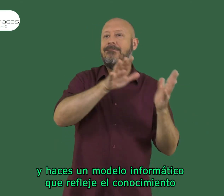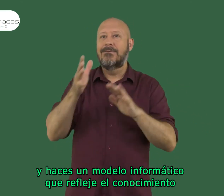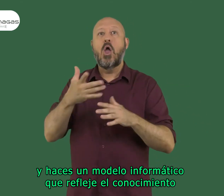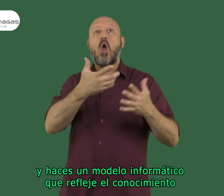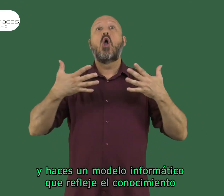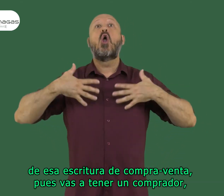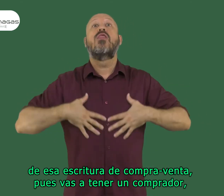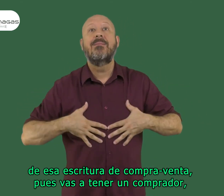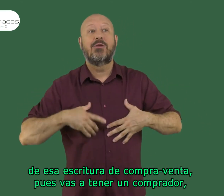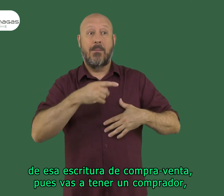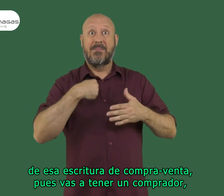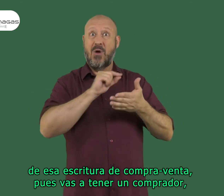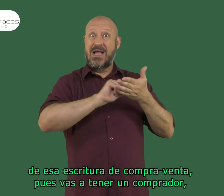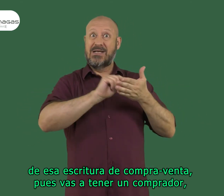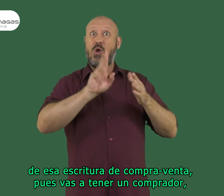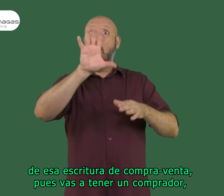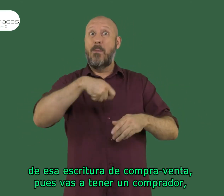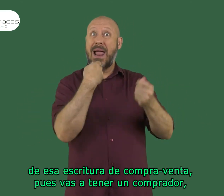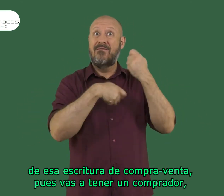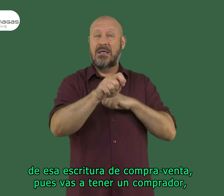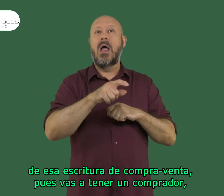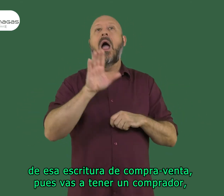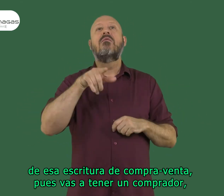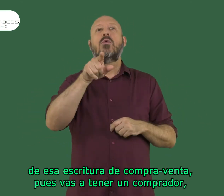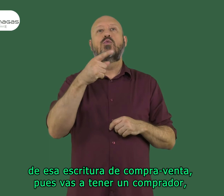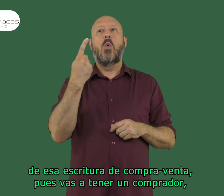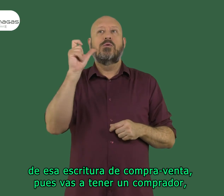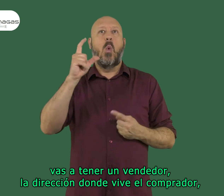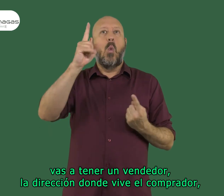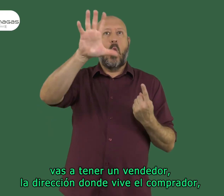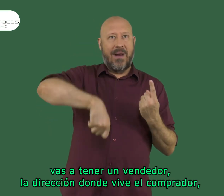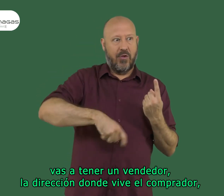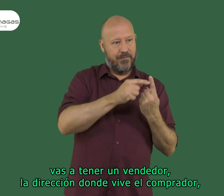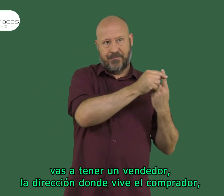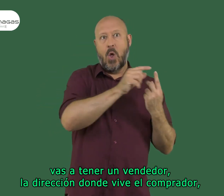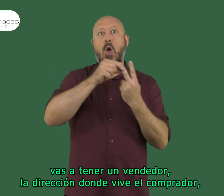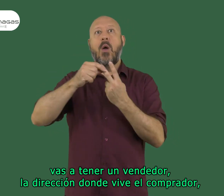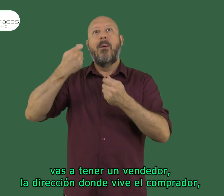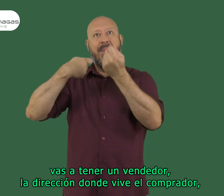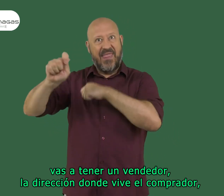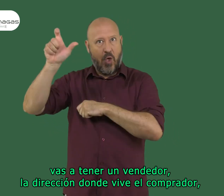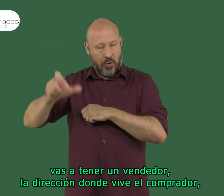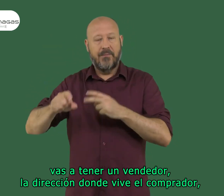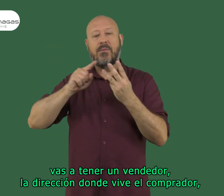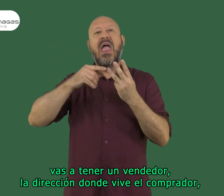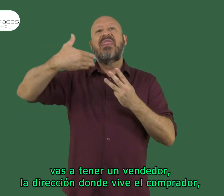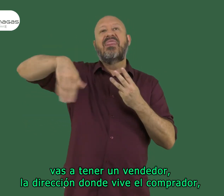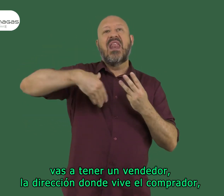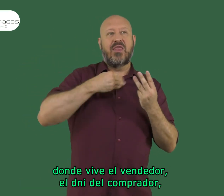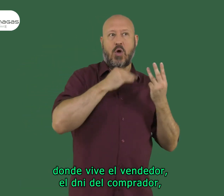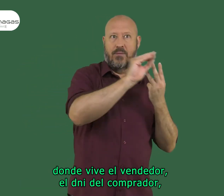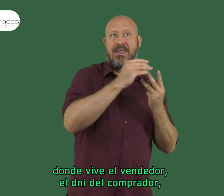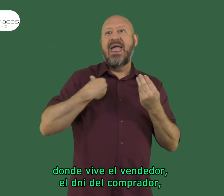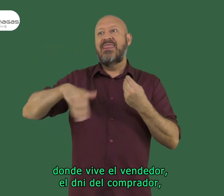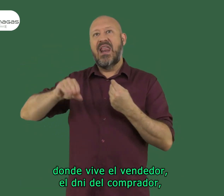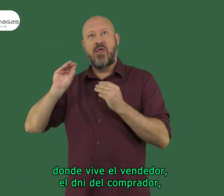el conocimiento de esa escritura de compraventa, pues vas a tener un comprador, vas a tener un vendedor, la dirección donde vive el comprador, donde vive